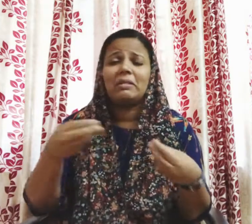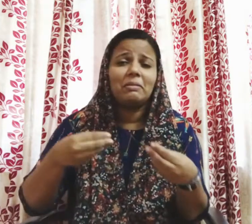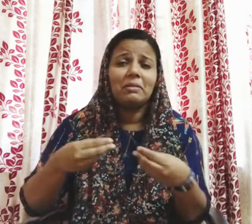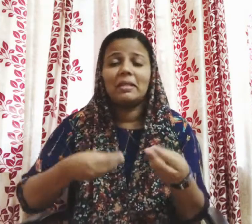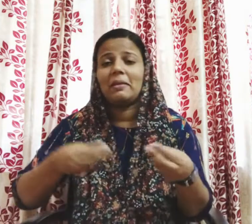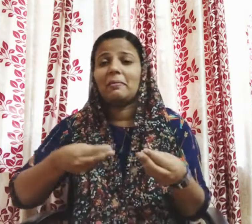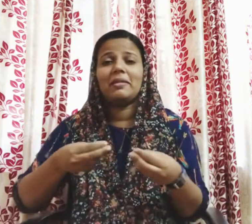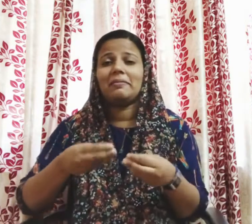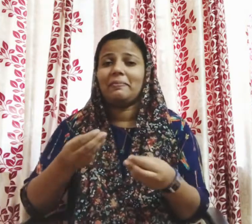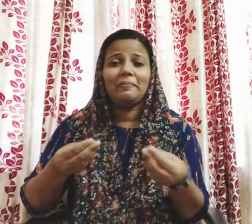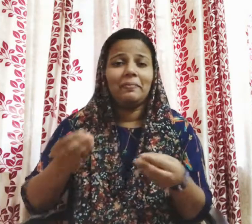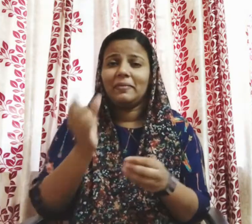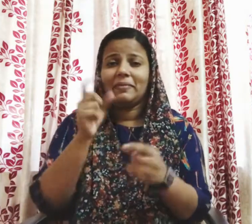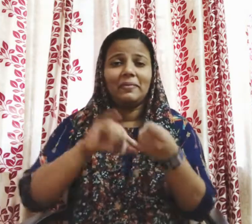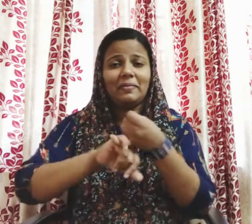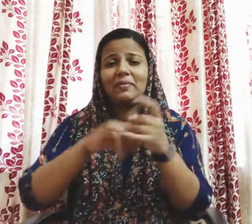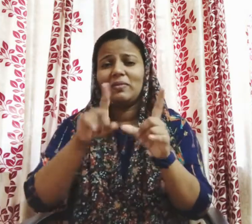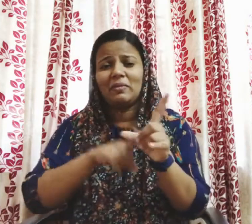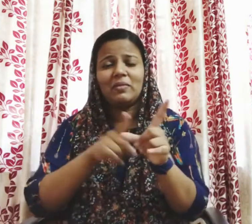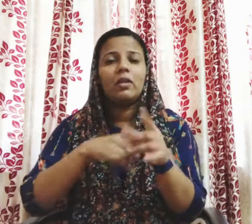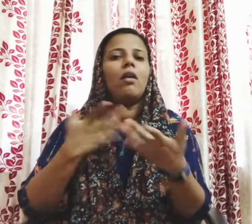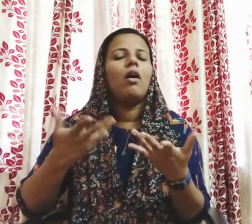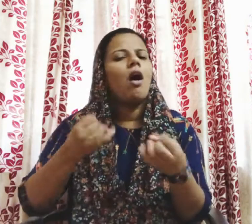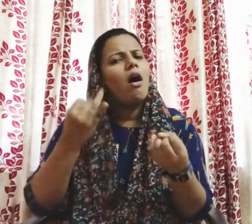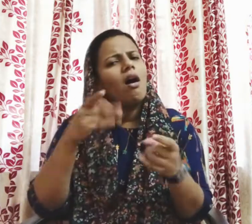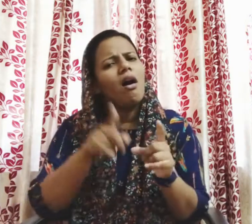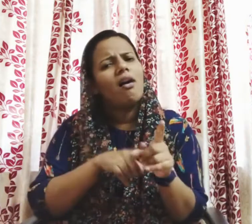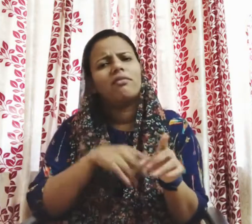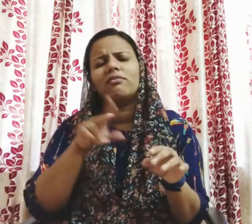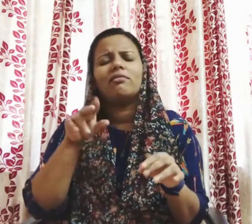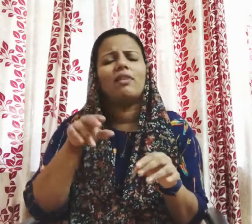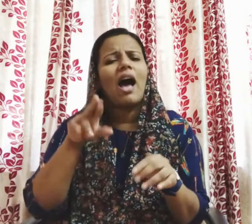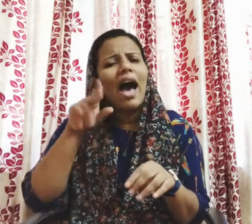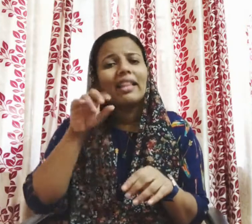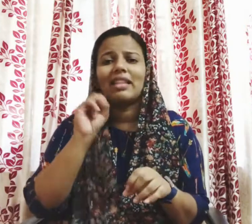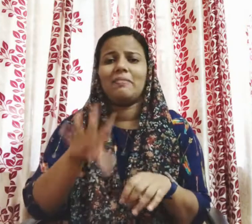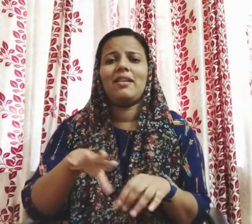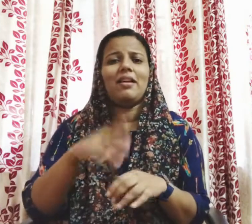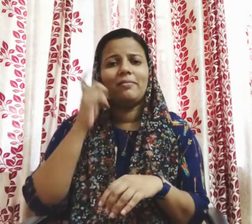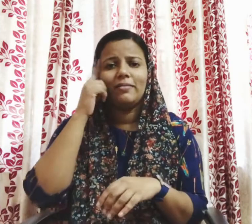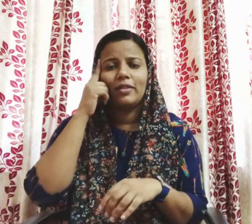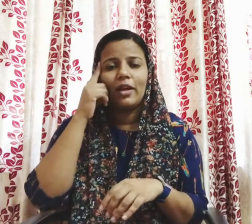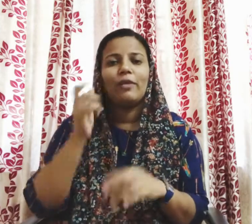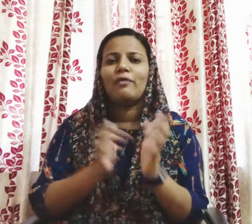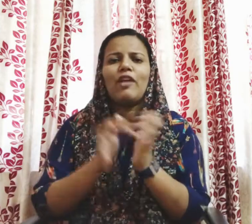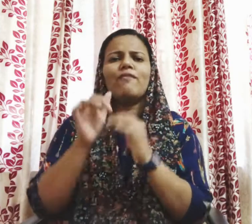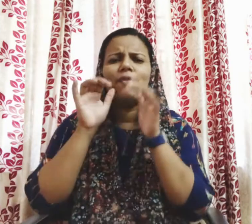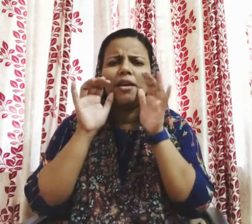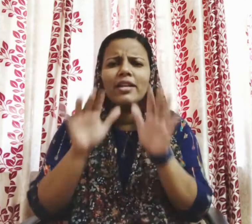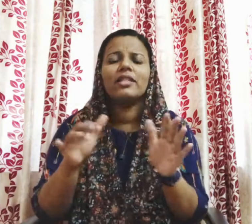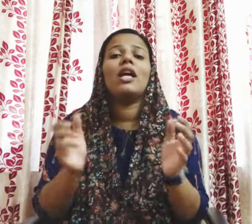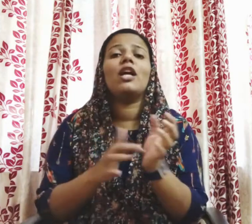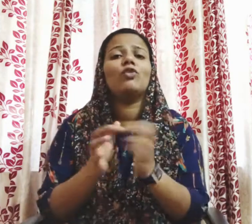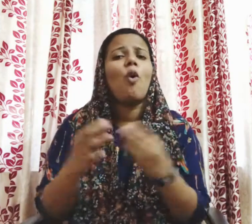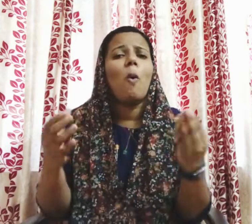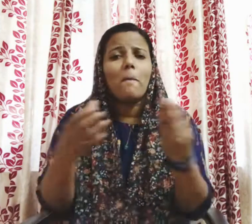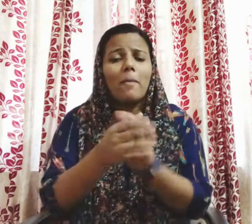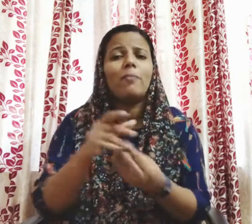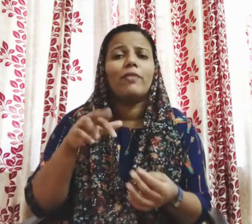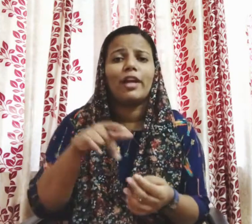വെരി വെരി ബിസി. പക്ഷേ എന്താ കാര്യം, ഇതിനകത്തൊന്നും വലിയ അർത്ഥമൊന്നുമില്ല. ദൈവം അനുഗ്രഹിക്കണം. ദൈവം അനുഗ്രഹിക്കണമെങ്കിൽ ദൈവത്തിൻ്റെ കൂടെ നടക്കണം,